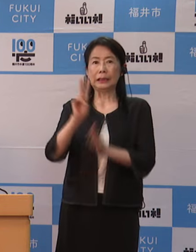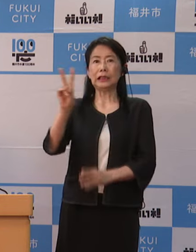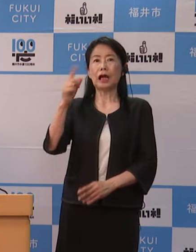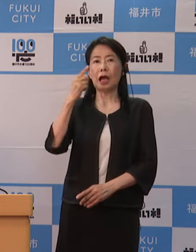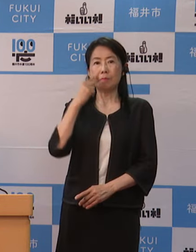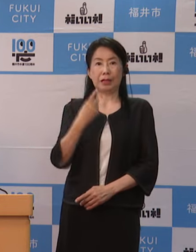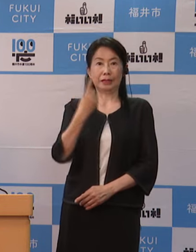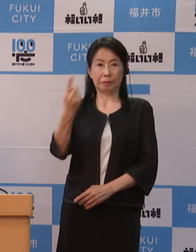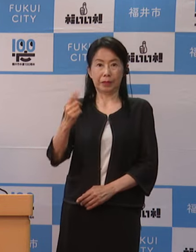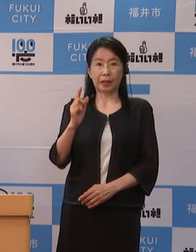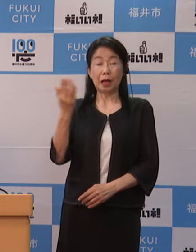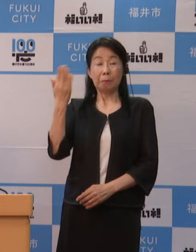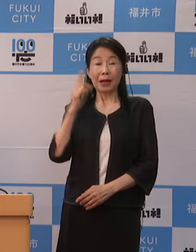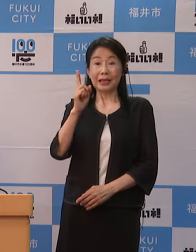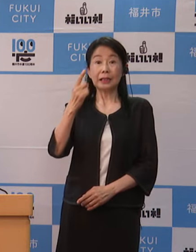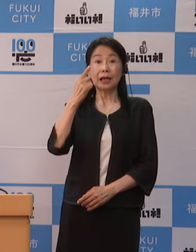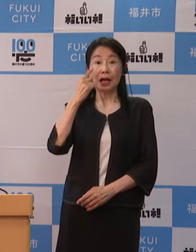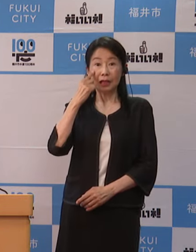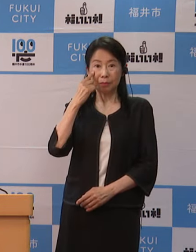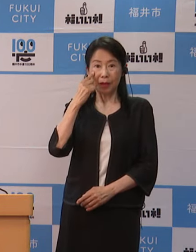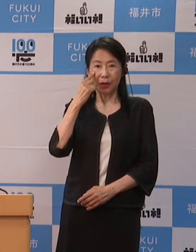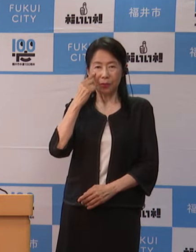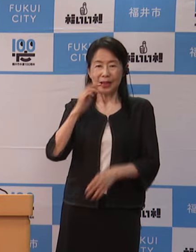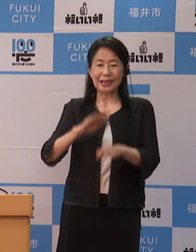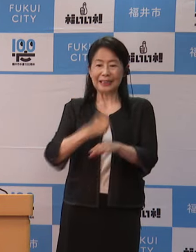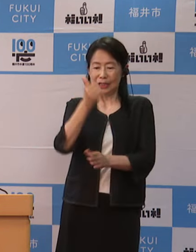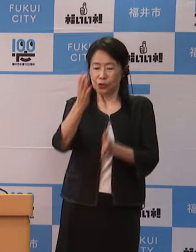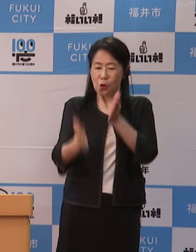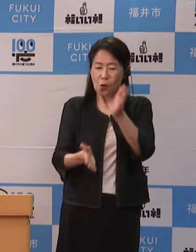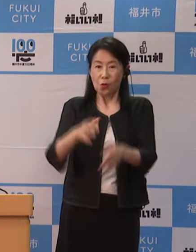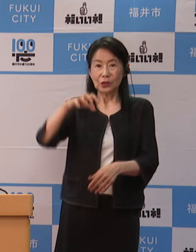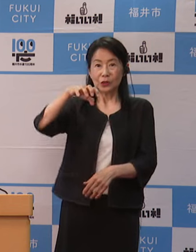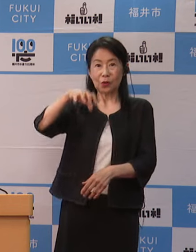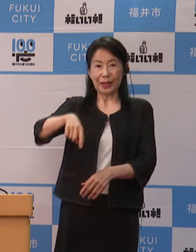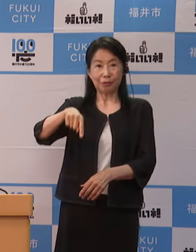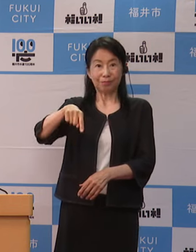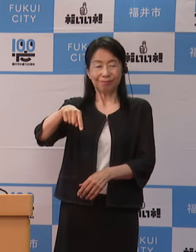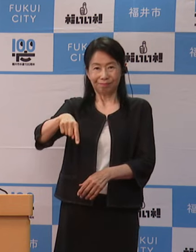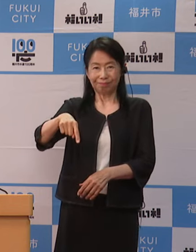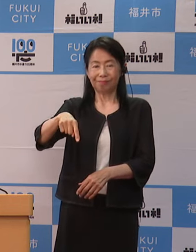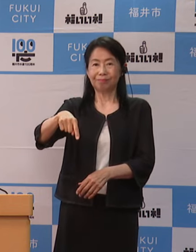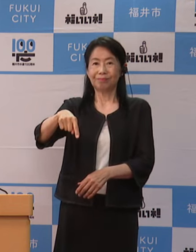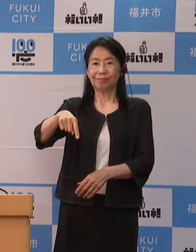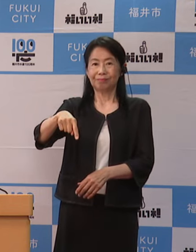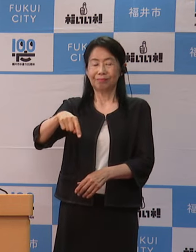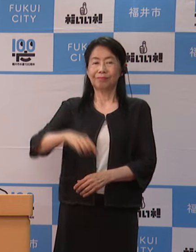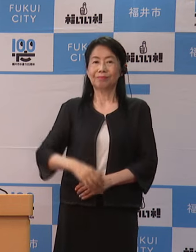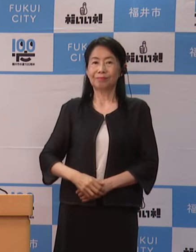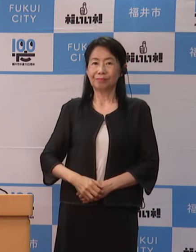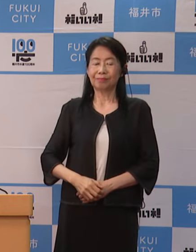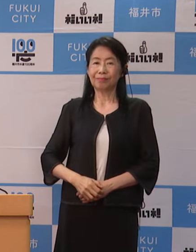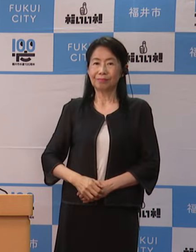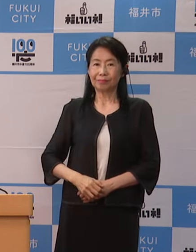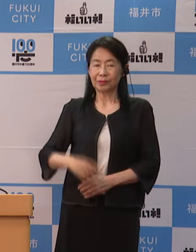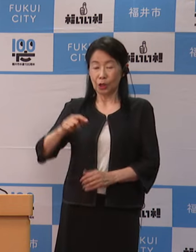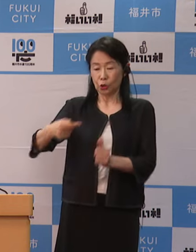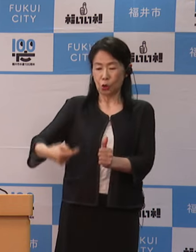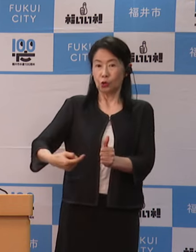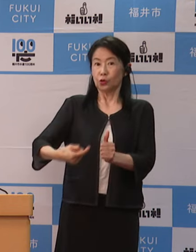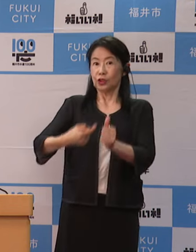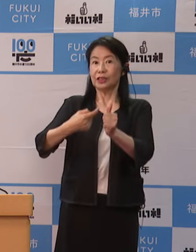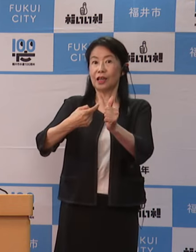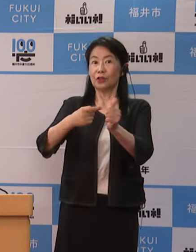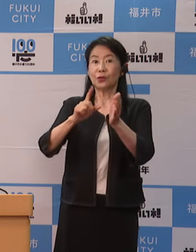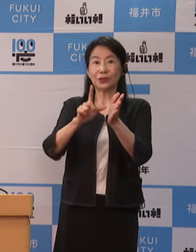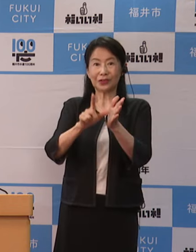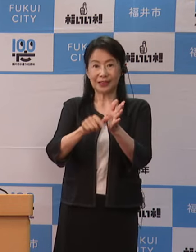になります。1回目はですね、ホストタウンの、まあ、国からそのどうですかね、推薦を受けて行